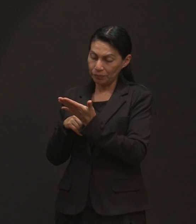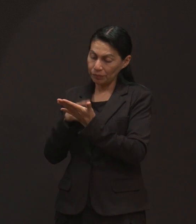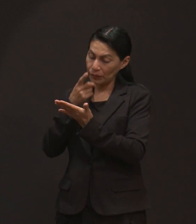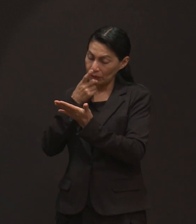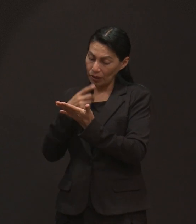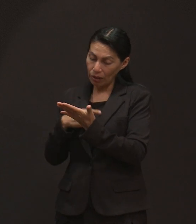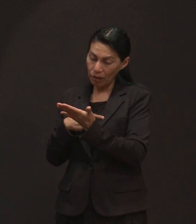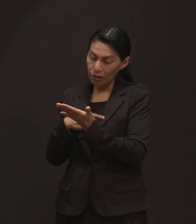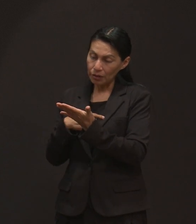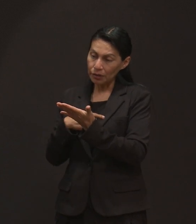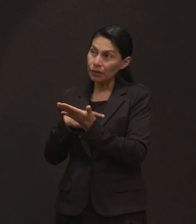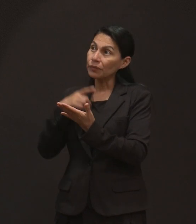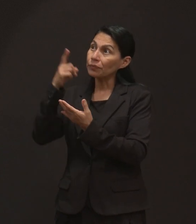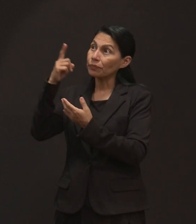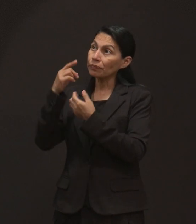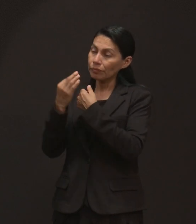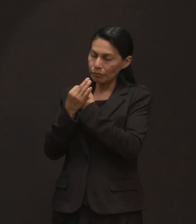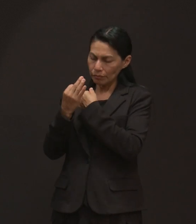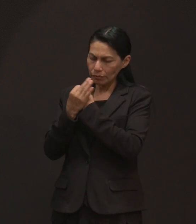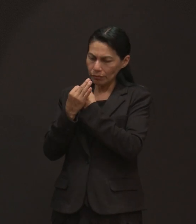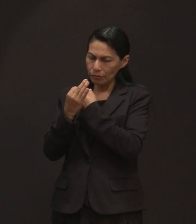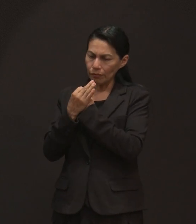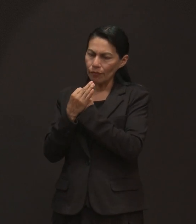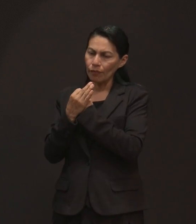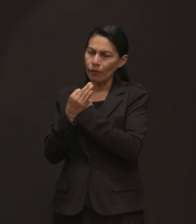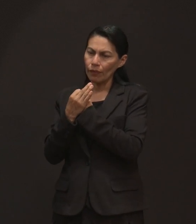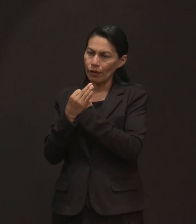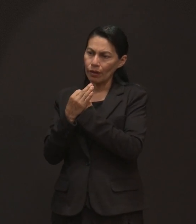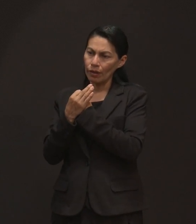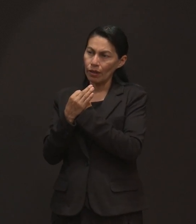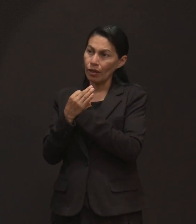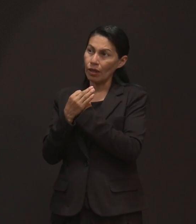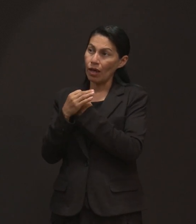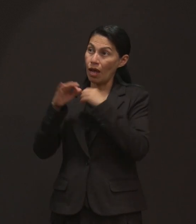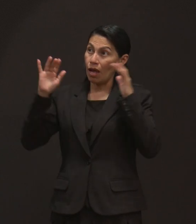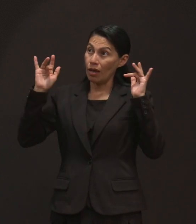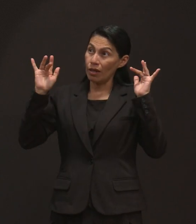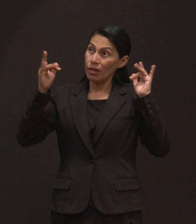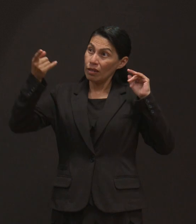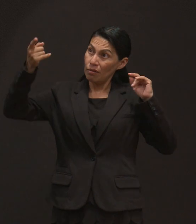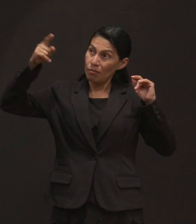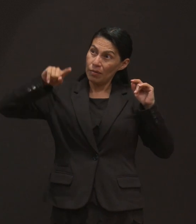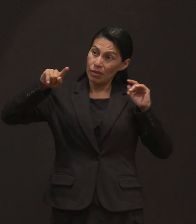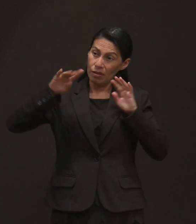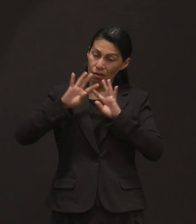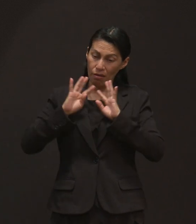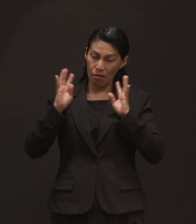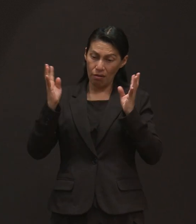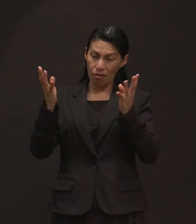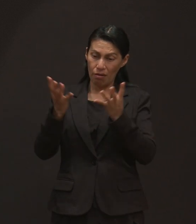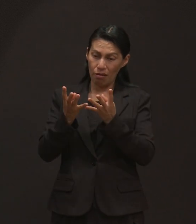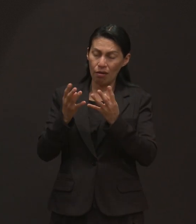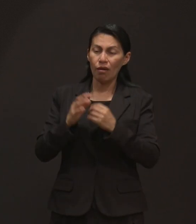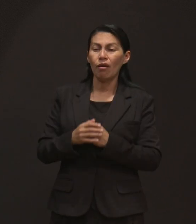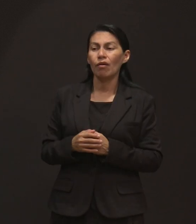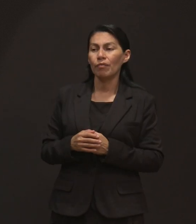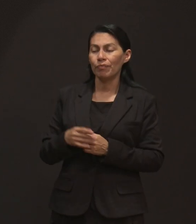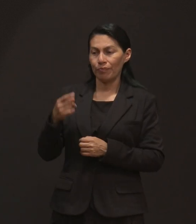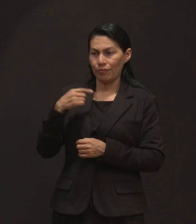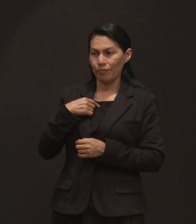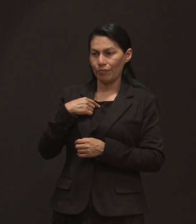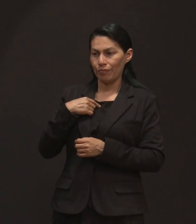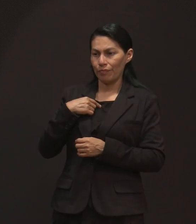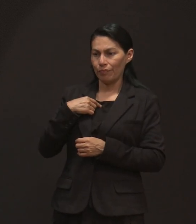me confirma que Él es mi protector, que Él manda sus ángeles para cuidarme.